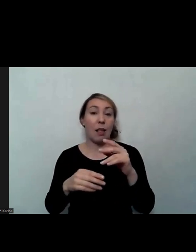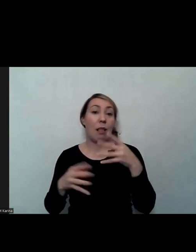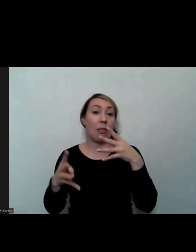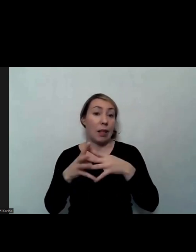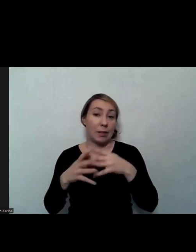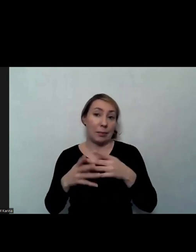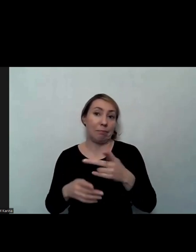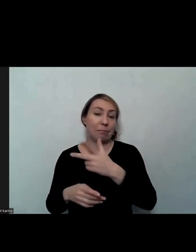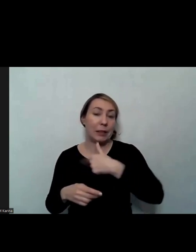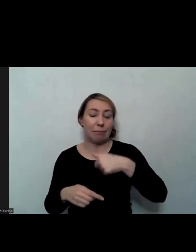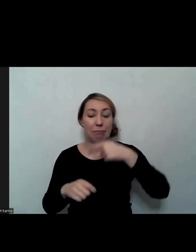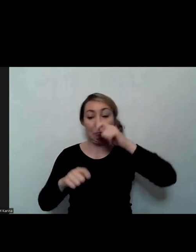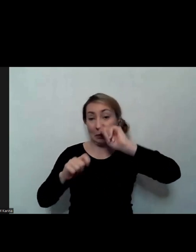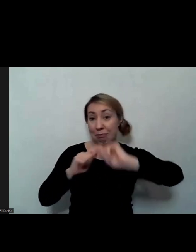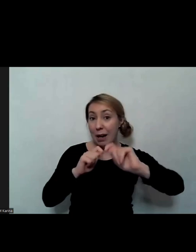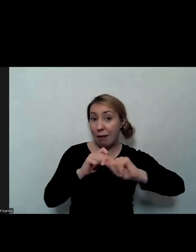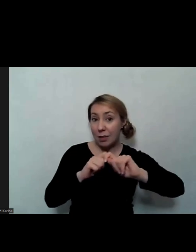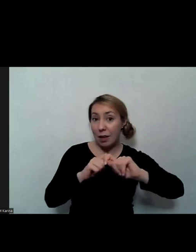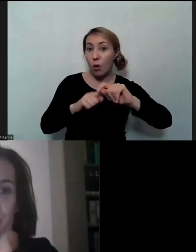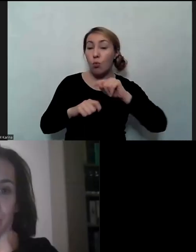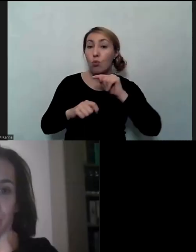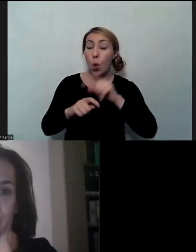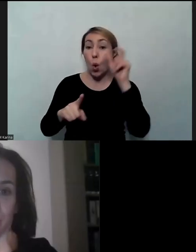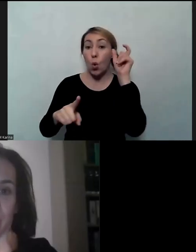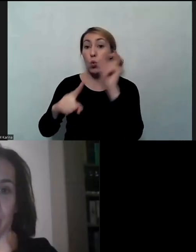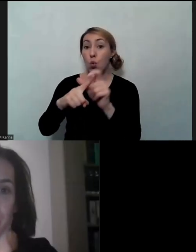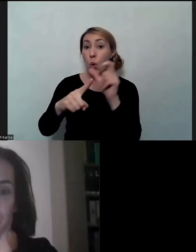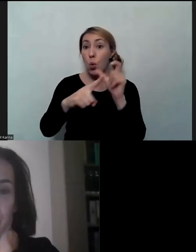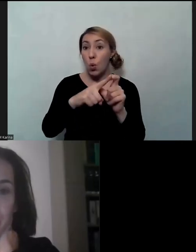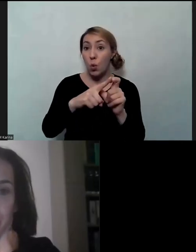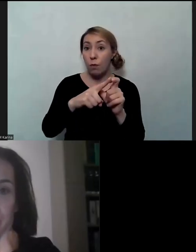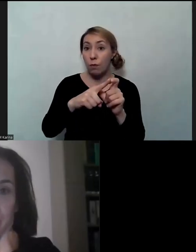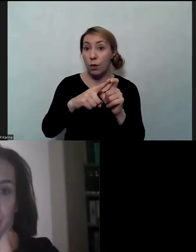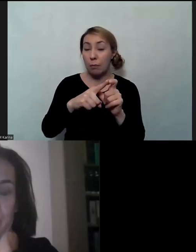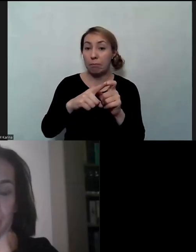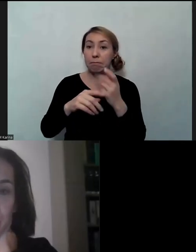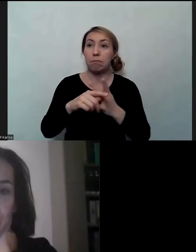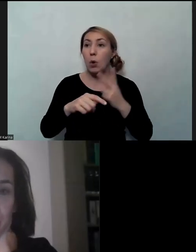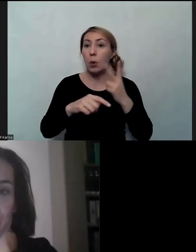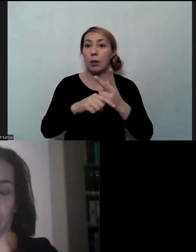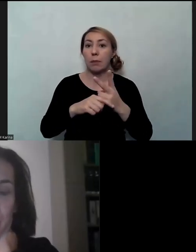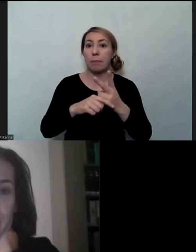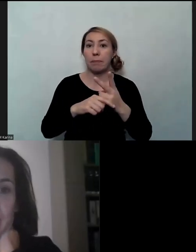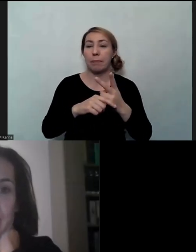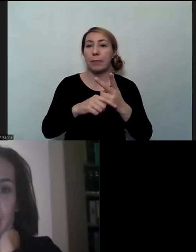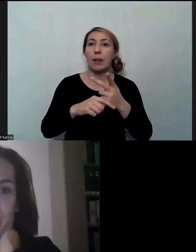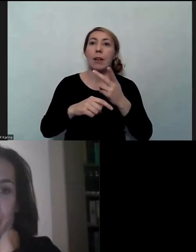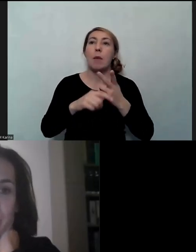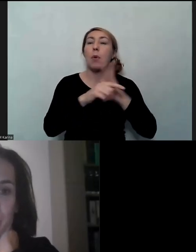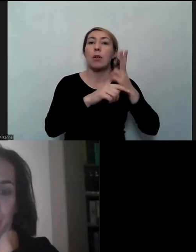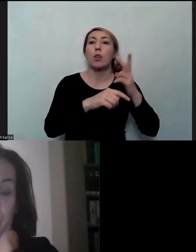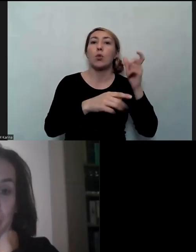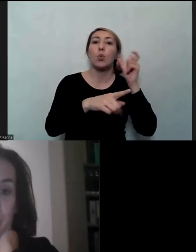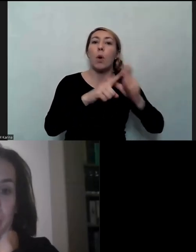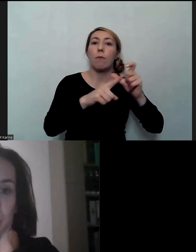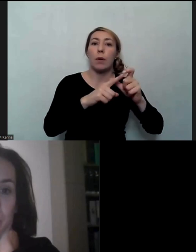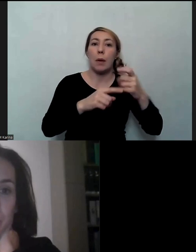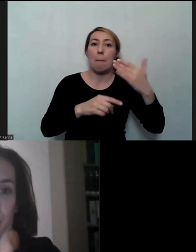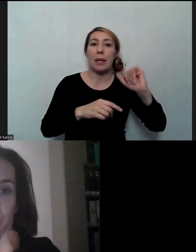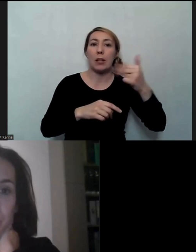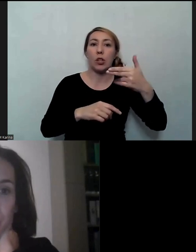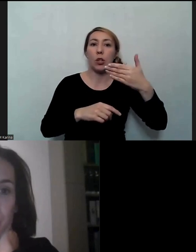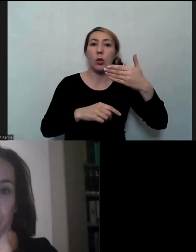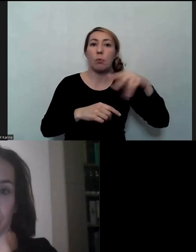musiałyśmy sprawdzić, czy to słownictwo nie wykracza poza na przykład słownictwo minimum, ponad ten